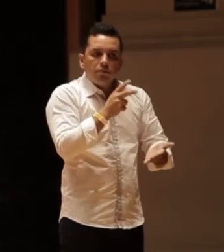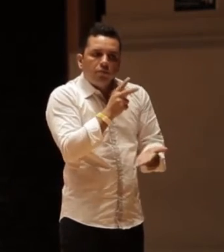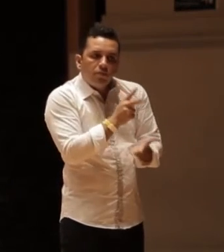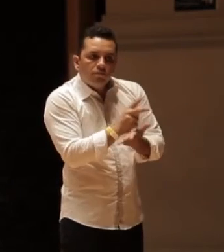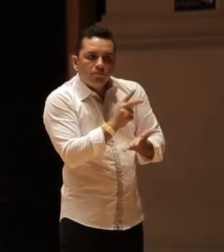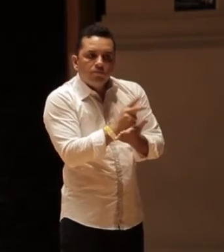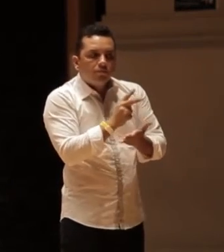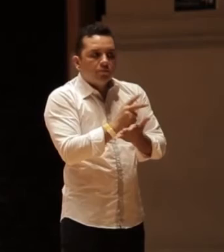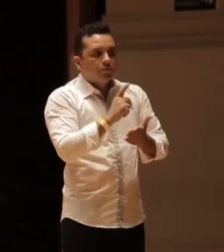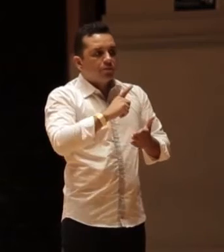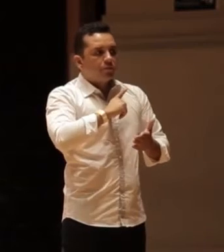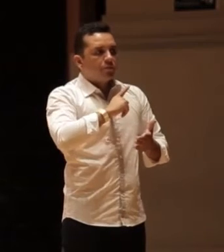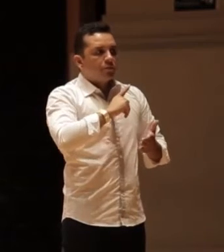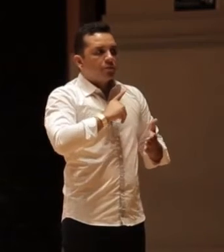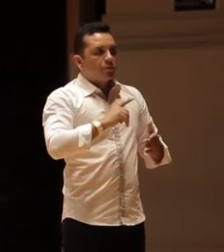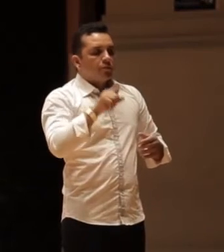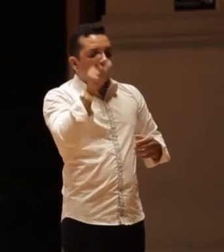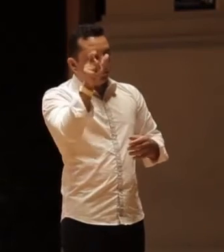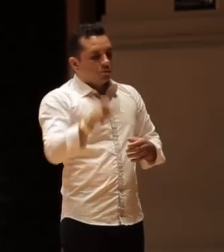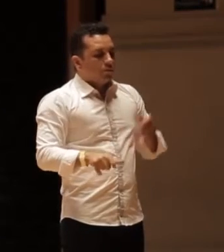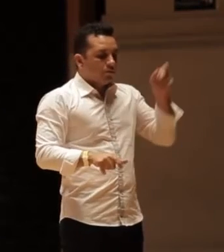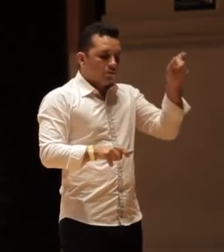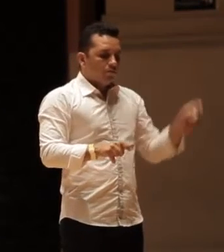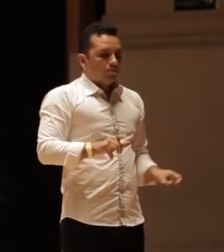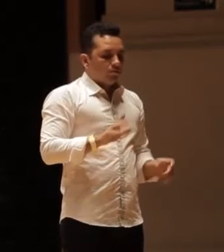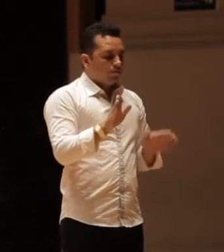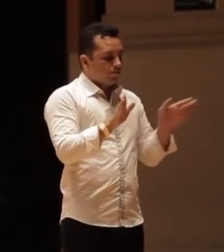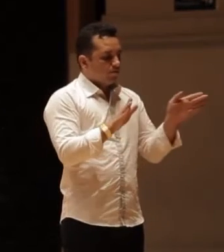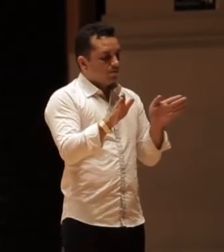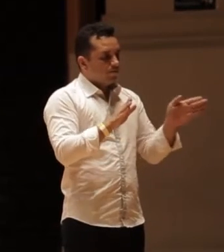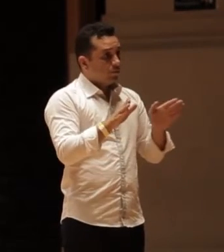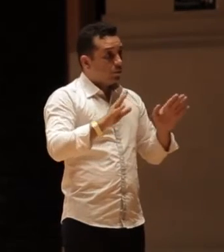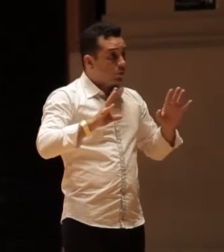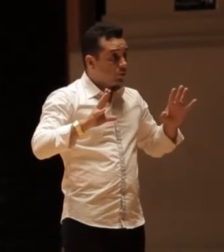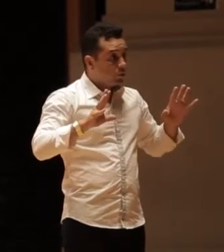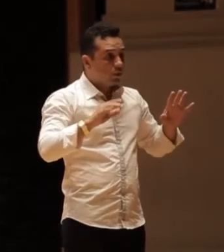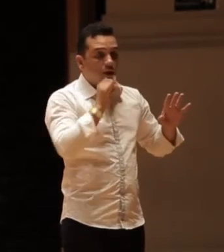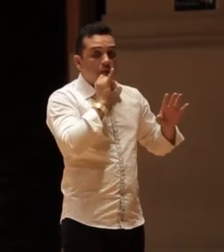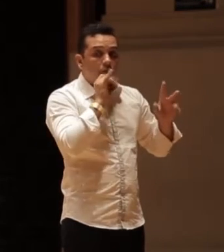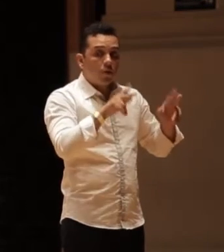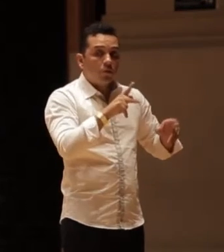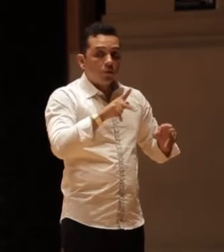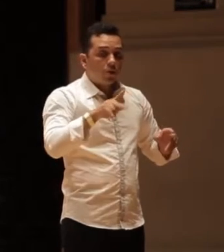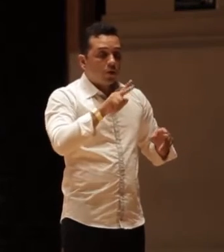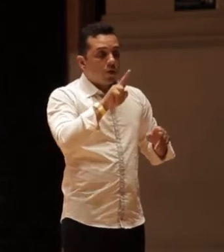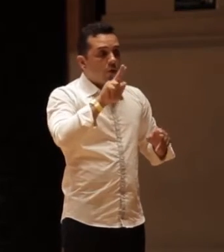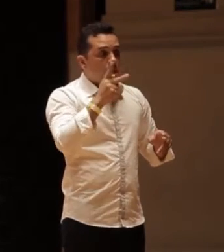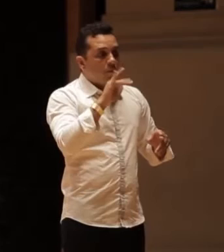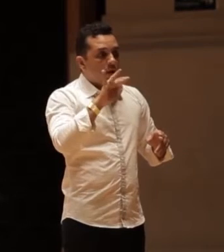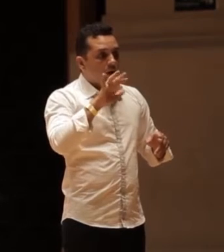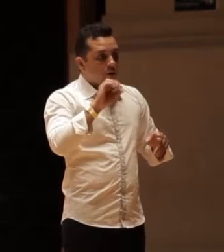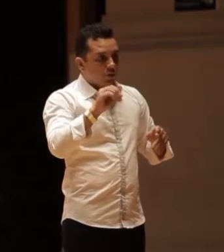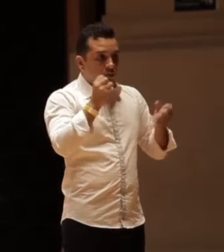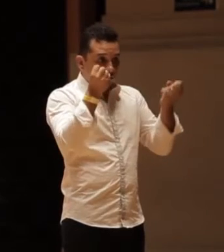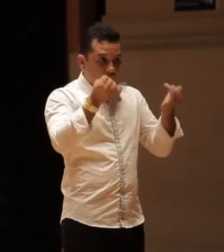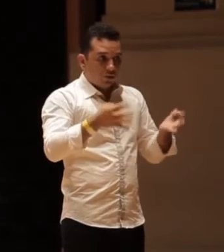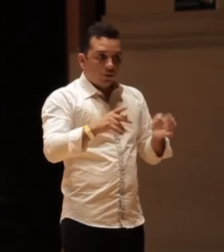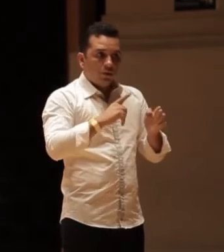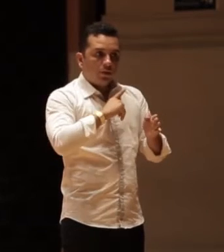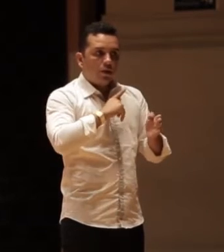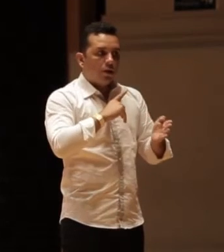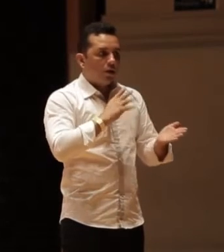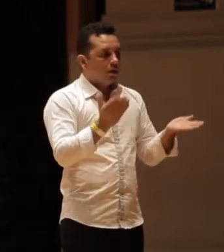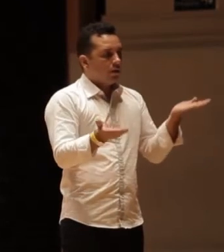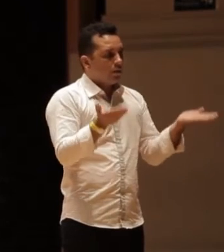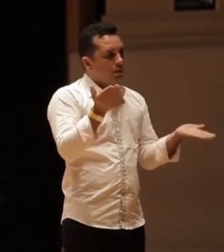entre esses atores pra que haja aquilo que os o que o professor roberto citou um equilíbrio entre o controle dos meios